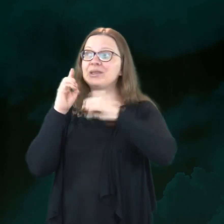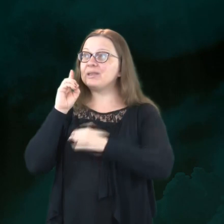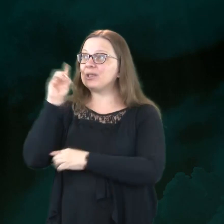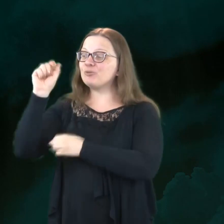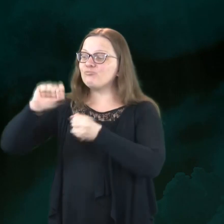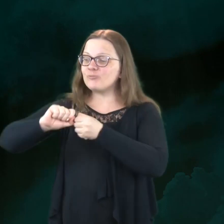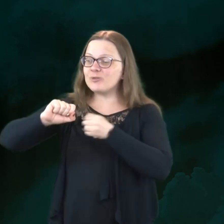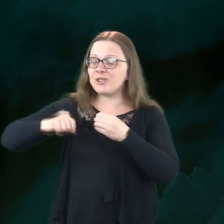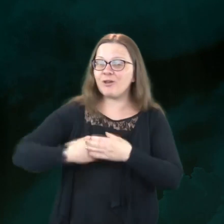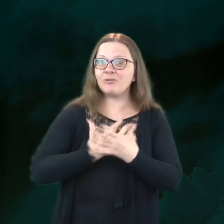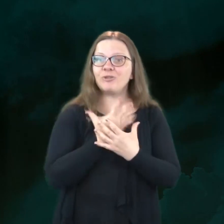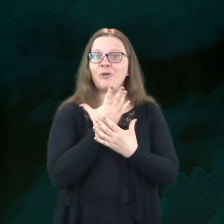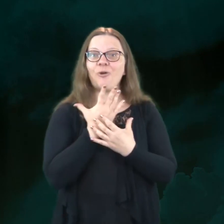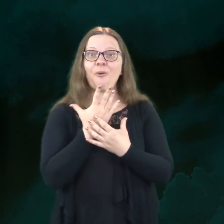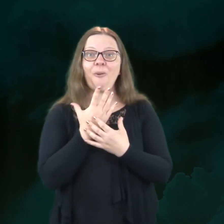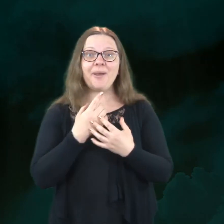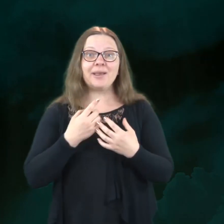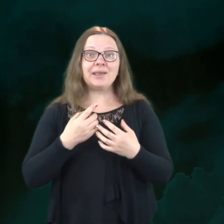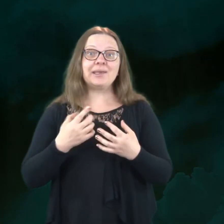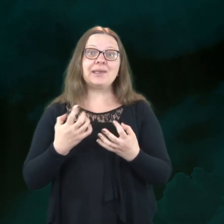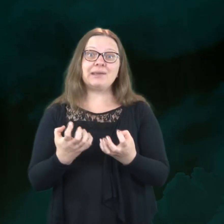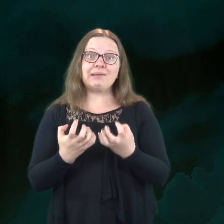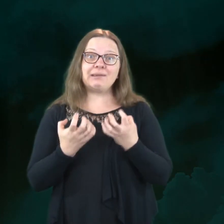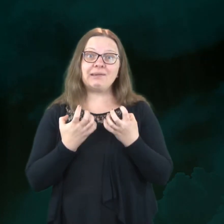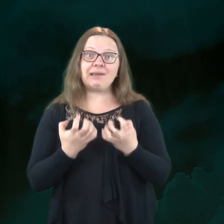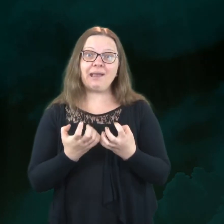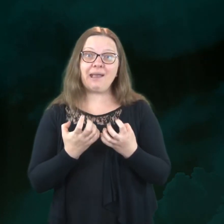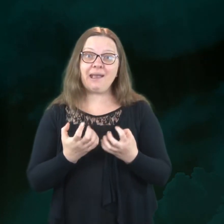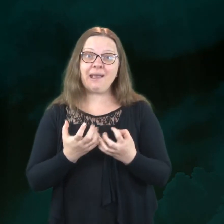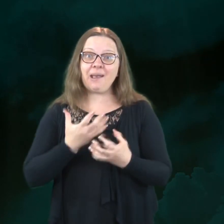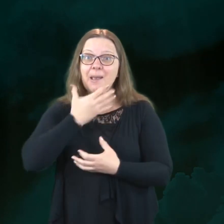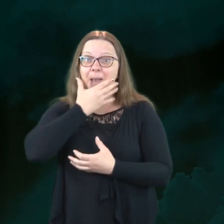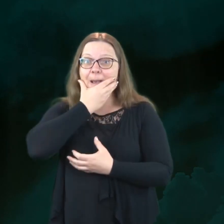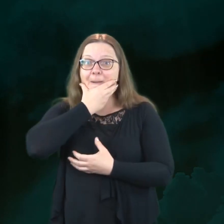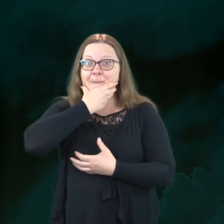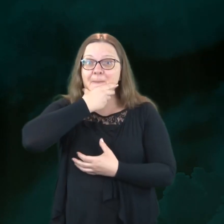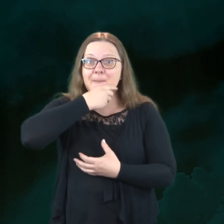único criador quer ser o Pai do ser humano.